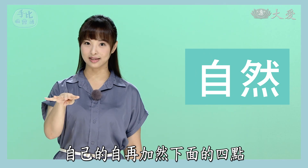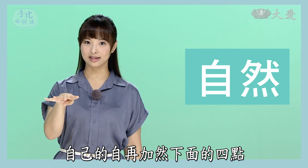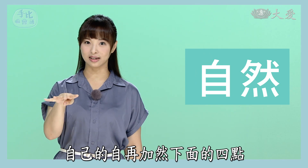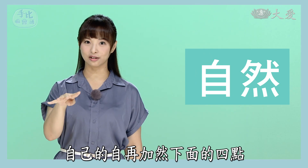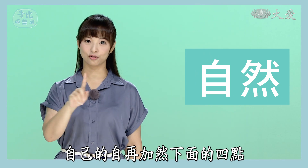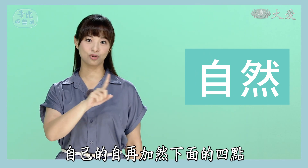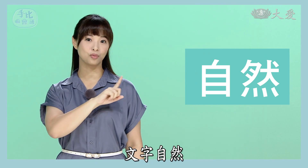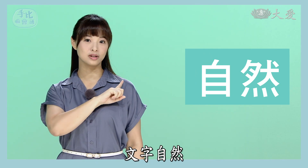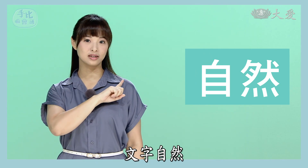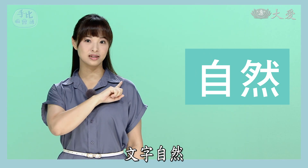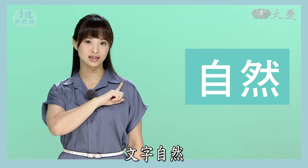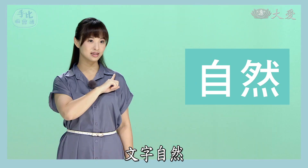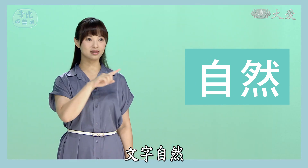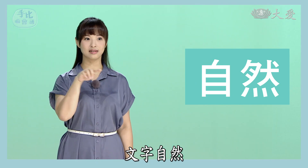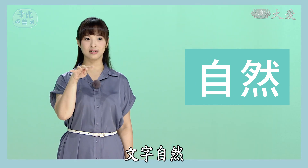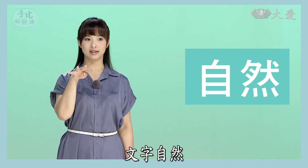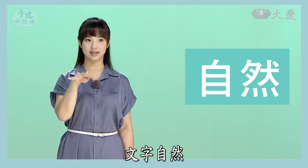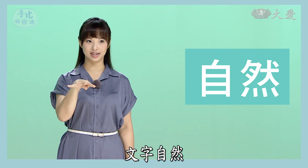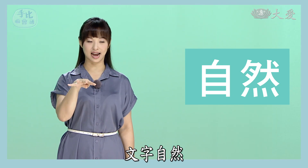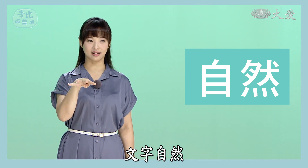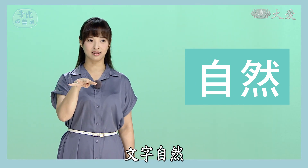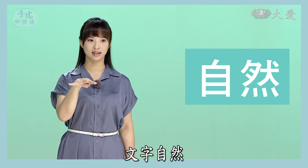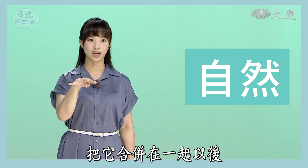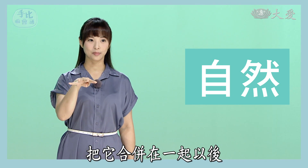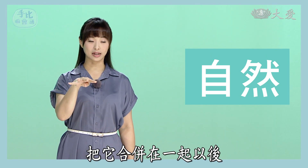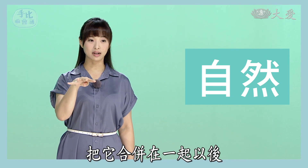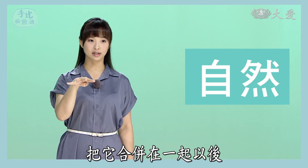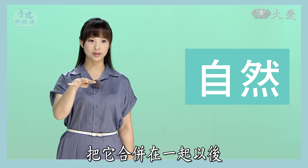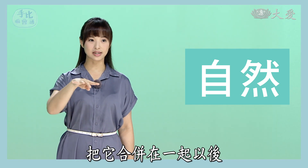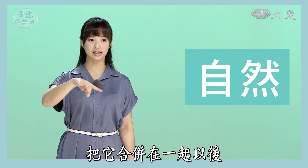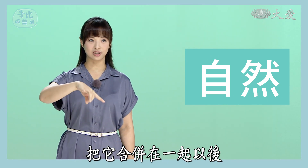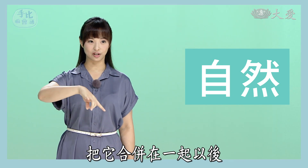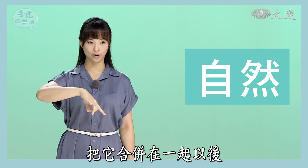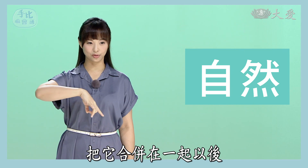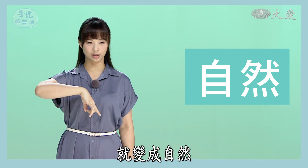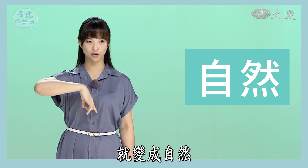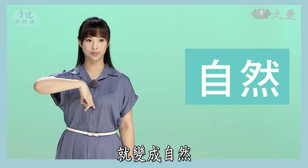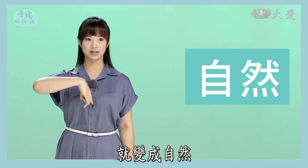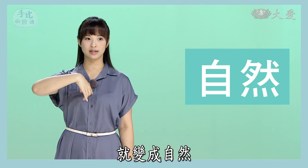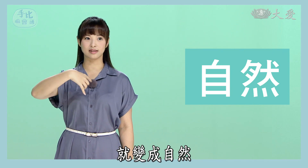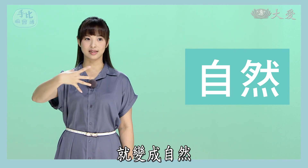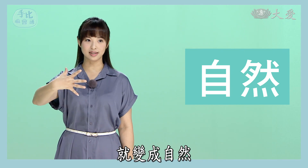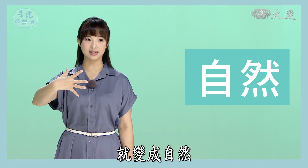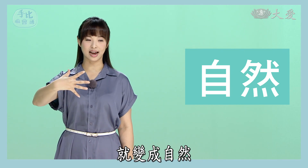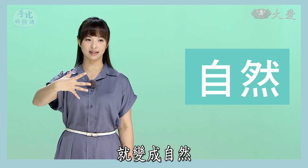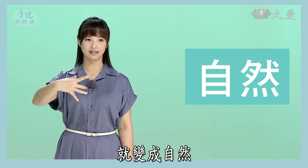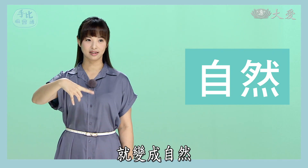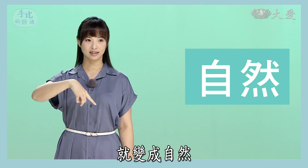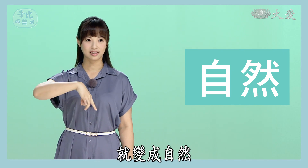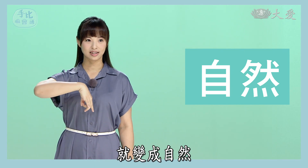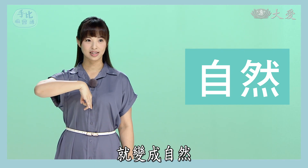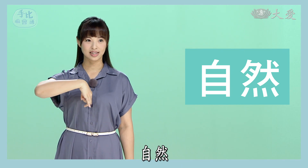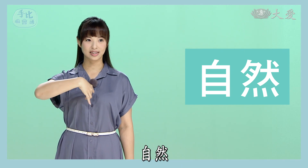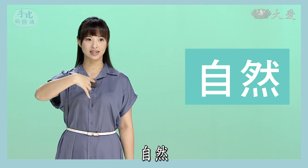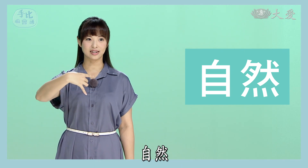点，所以文字自然，把它合并在一起以后呢，就变成自然，自